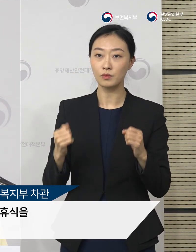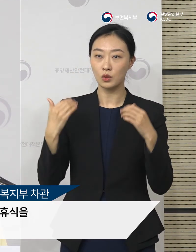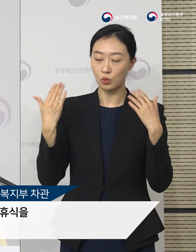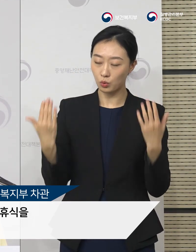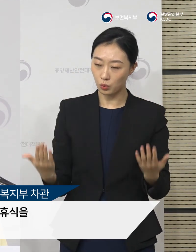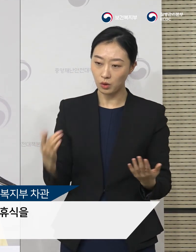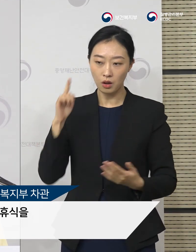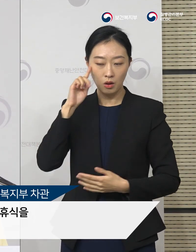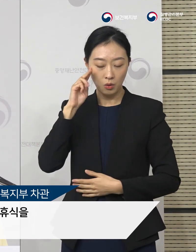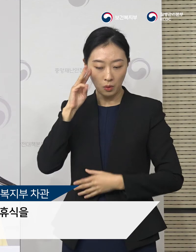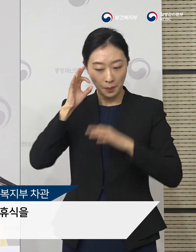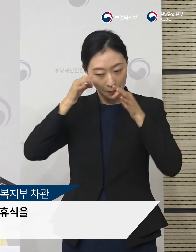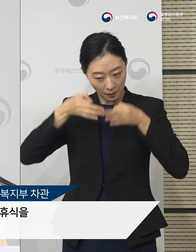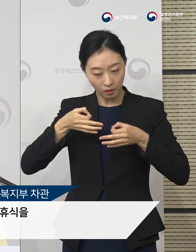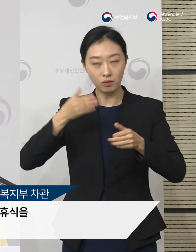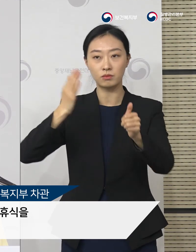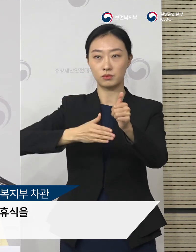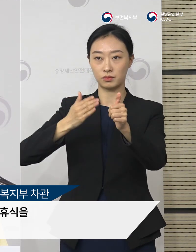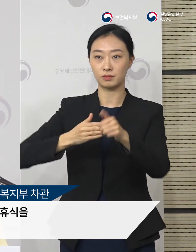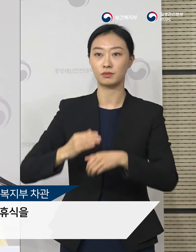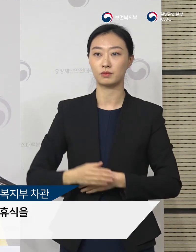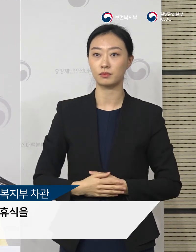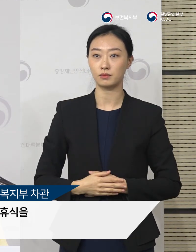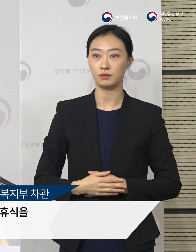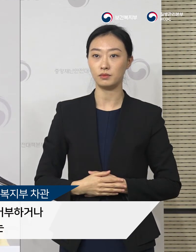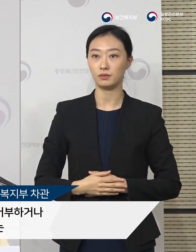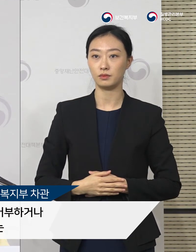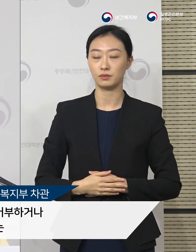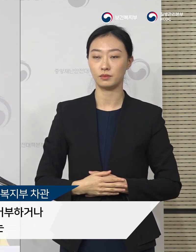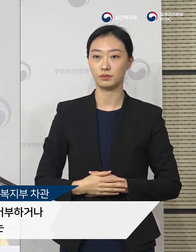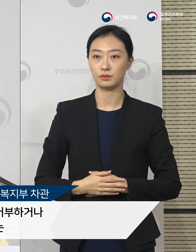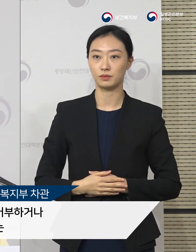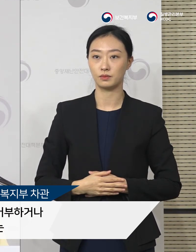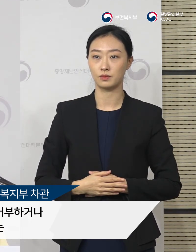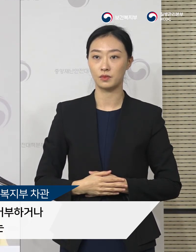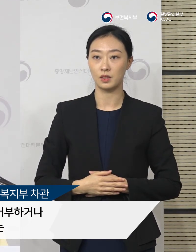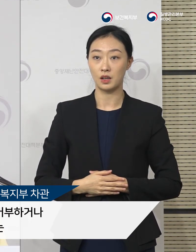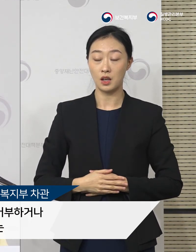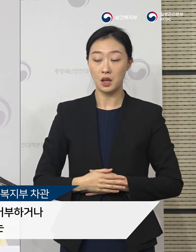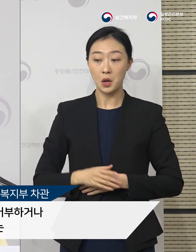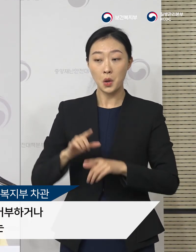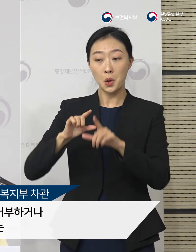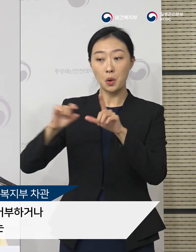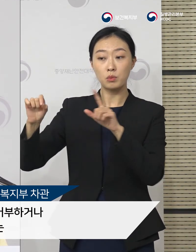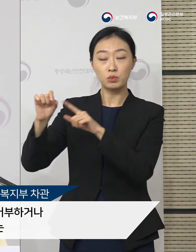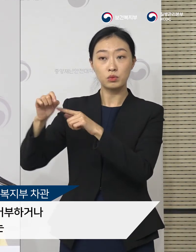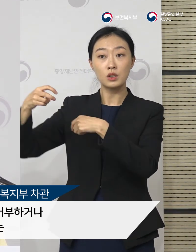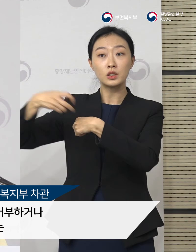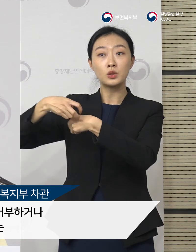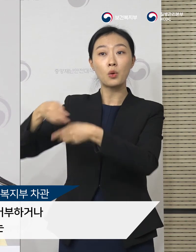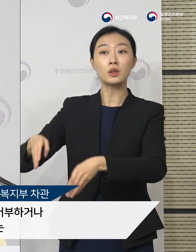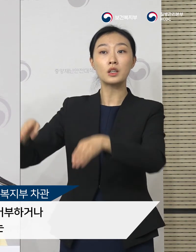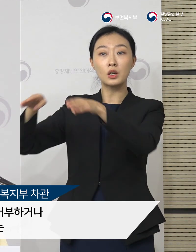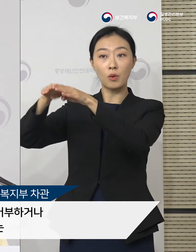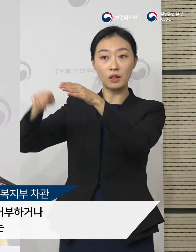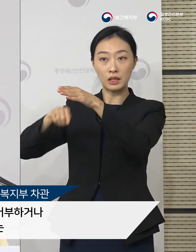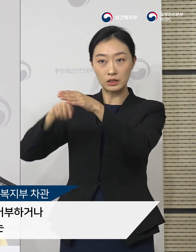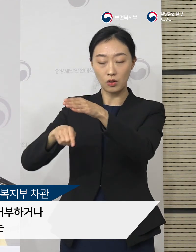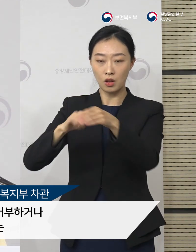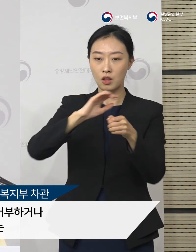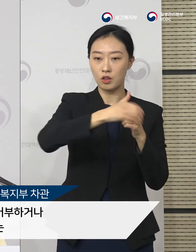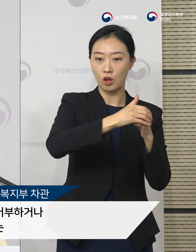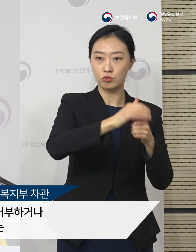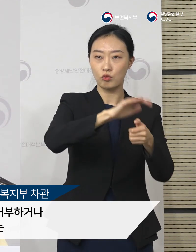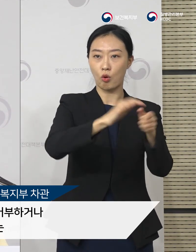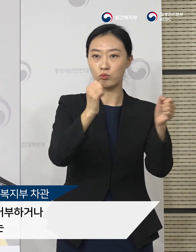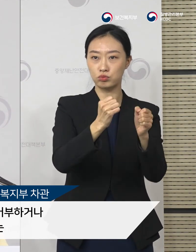취하면서 경과를 관찰해 주시기 바랍니다. 특히 최근 일부 의료기관에서 대구 경북 환자를